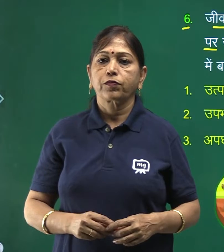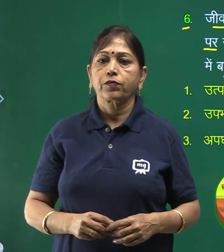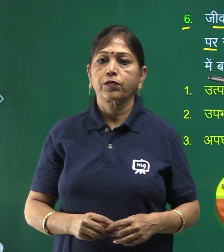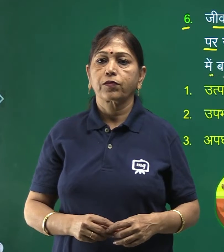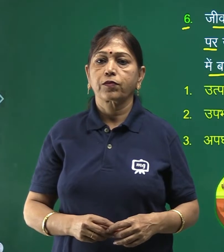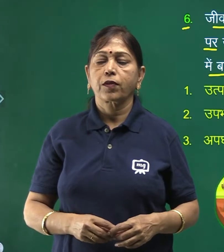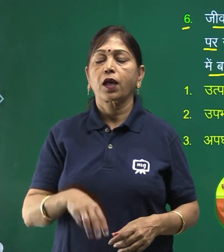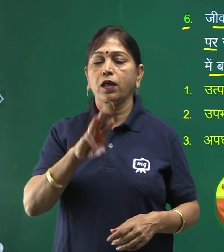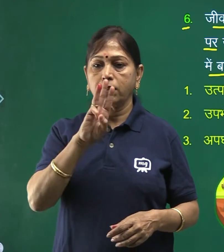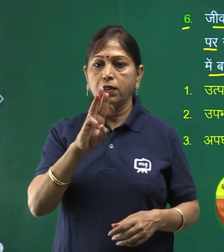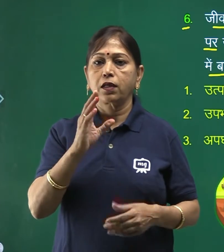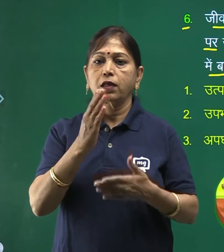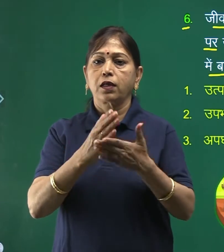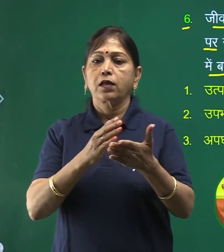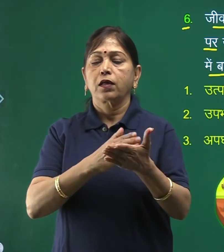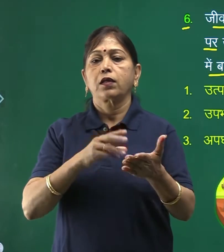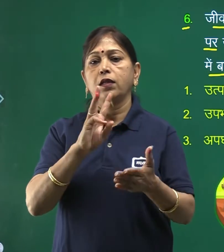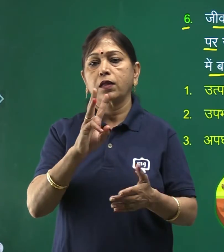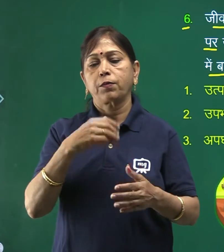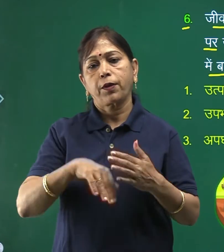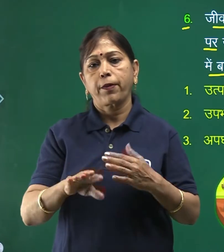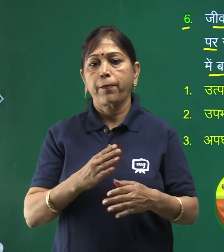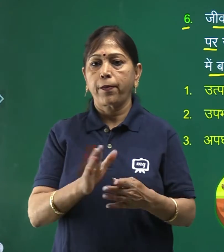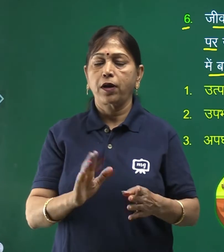तीन वर्गों में बांटा है।